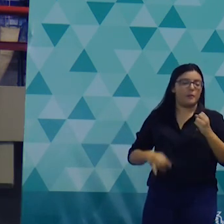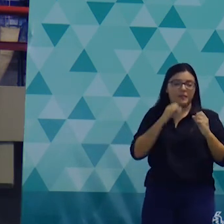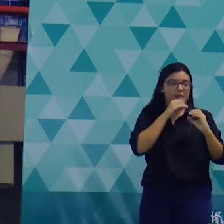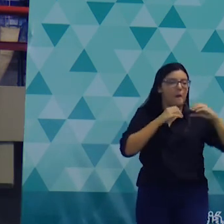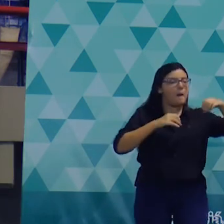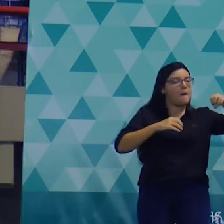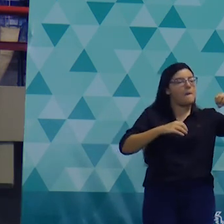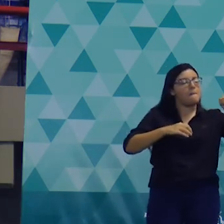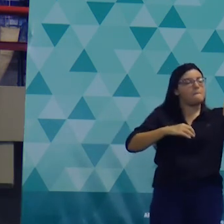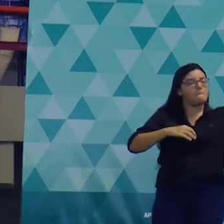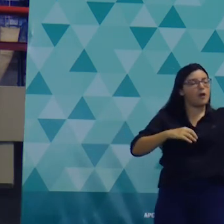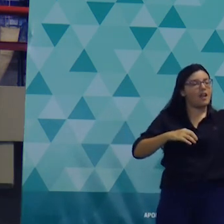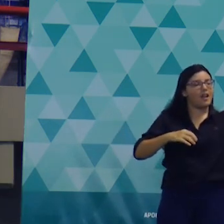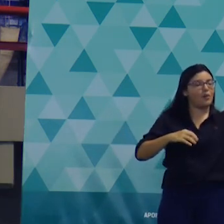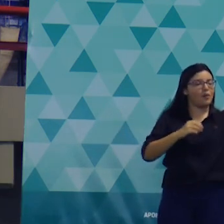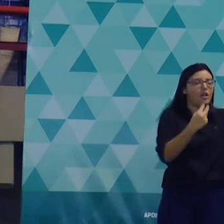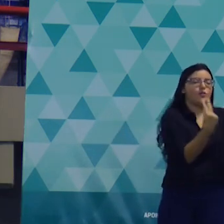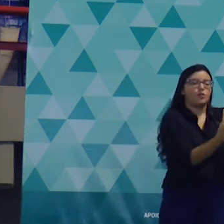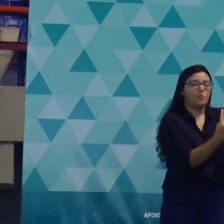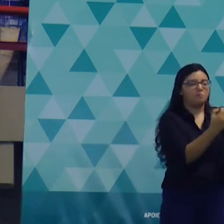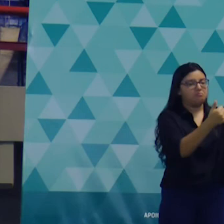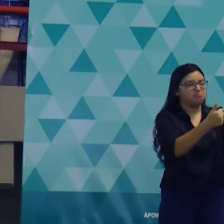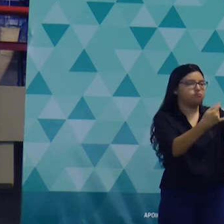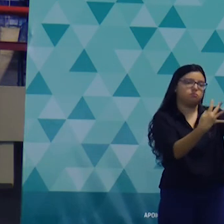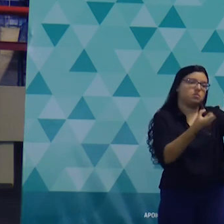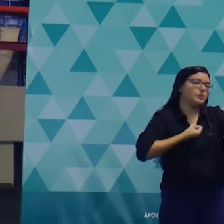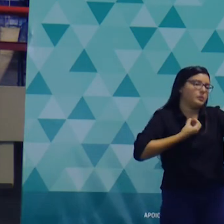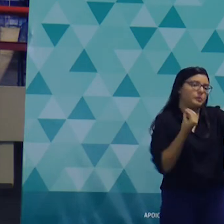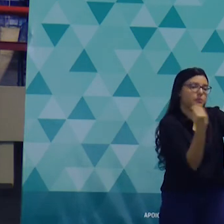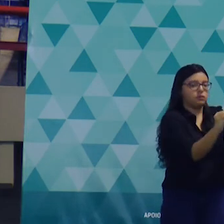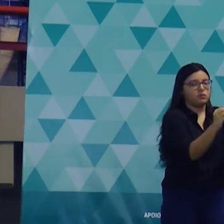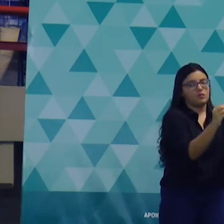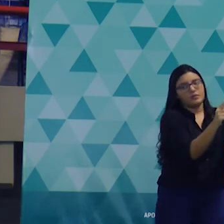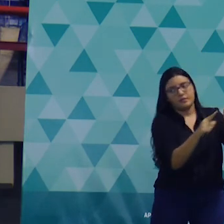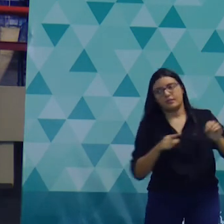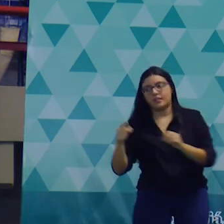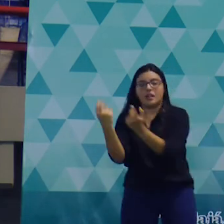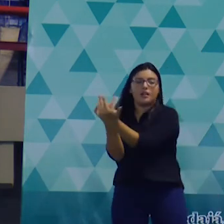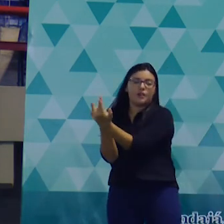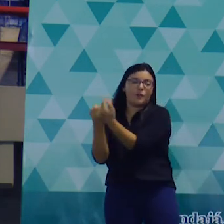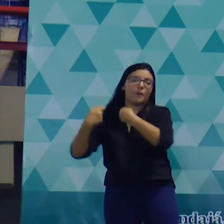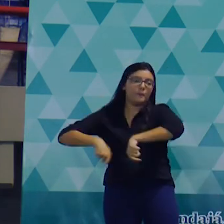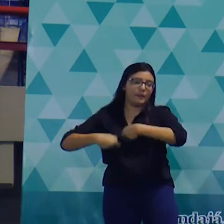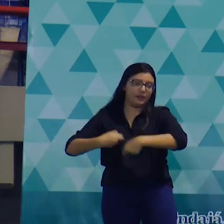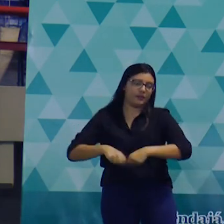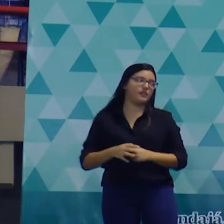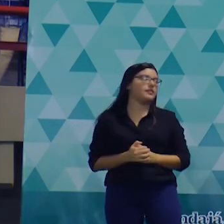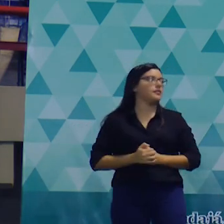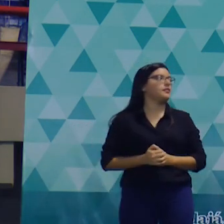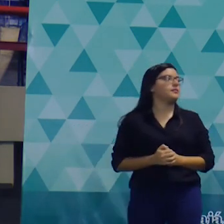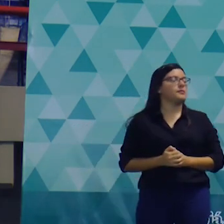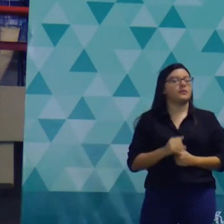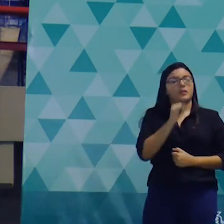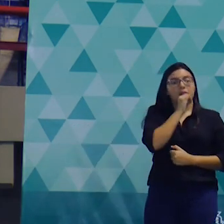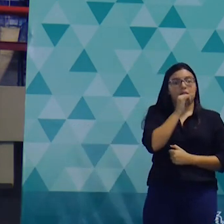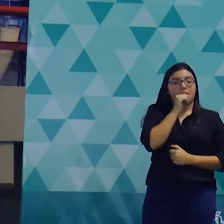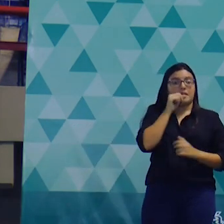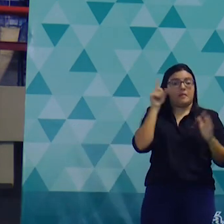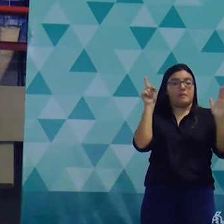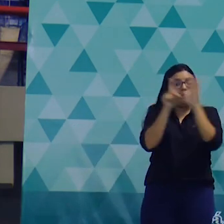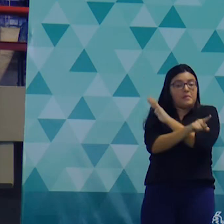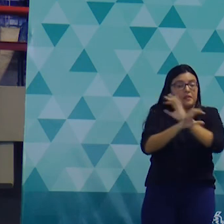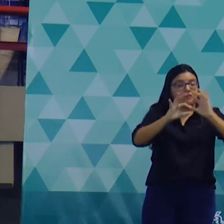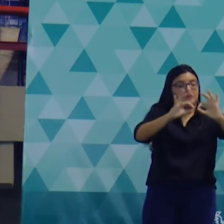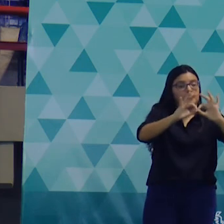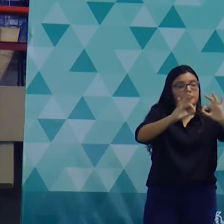molécula para que ao final todos os átomos estejam em mesma quantidade. Pessoal, não é comum a questão não trazer a